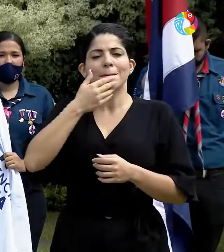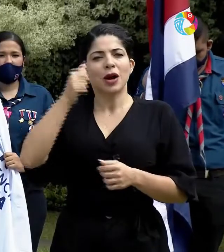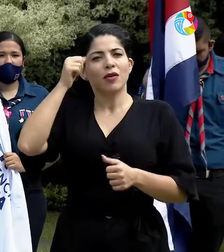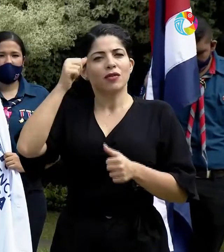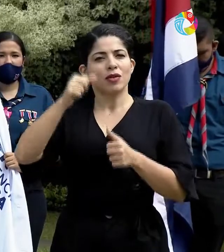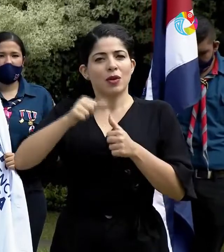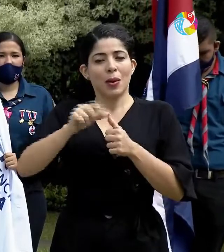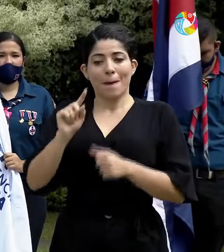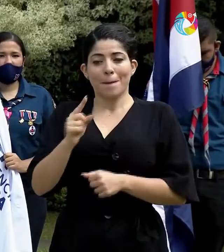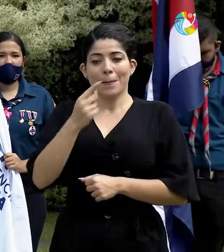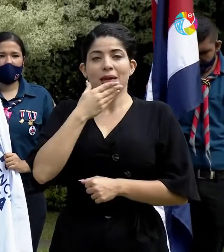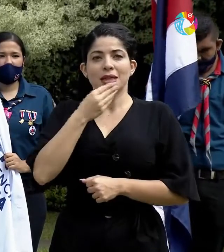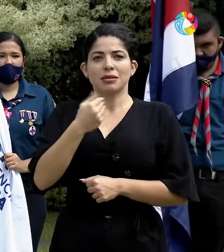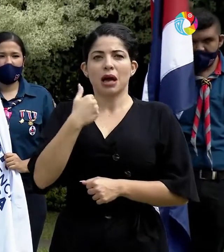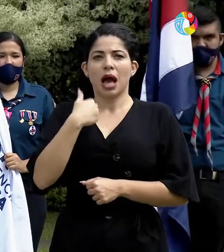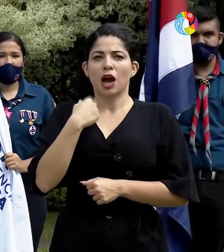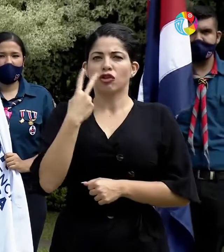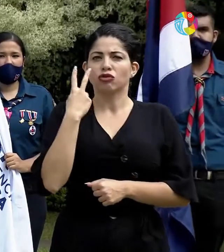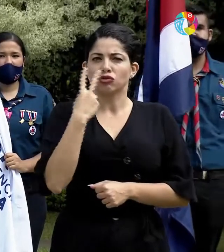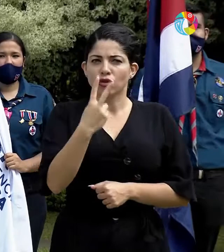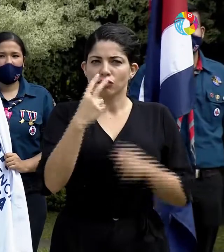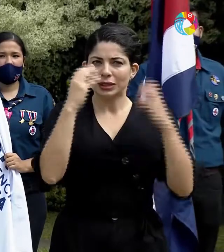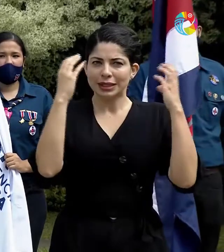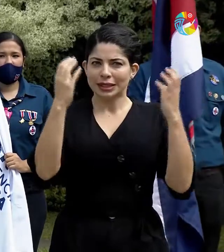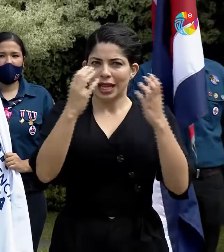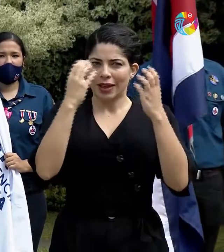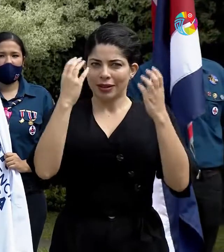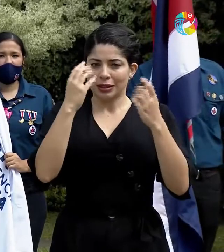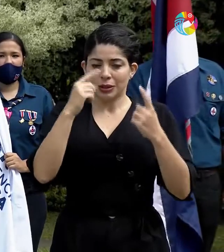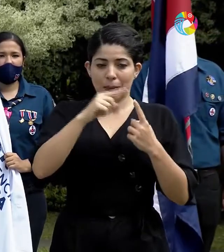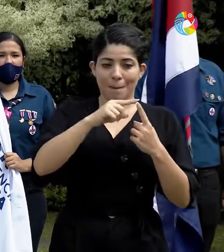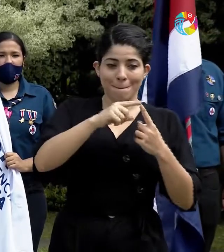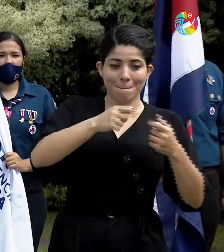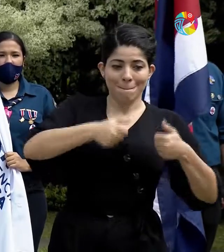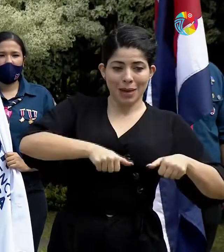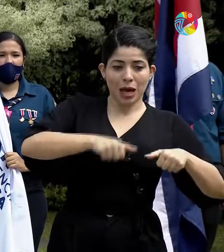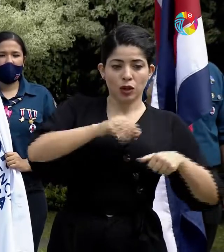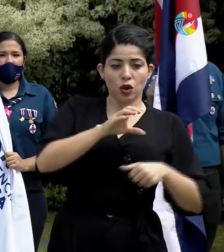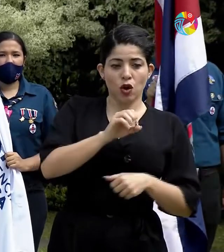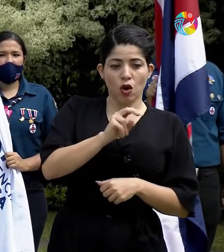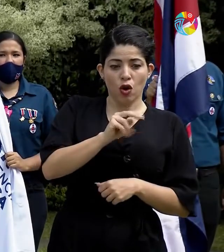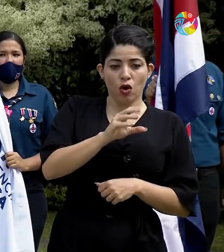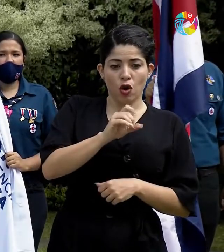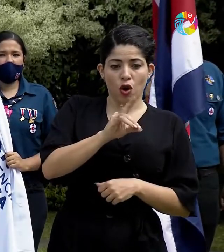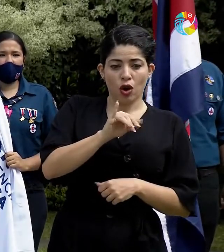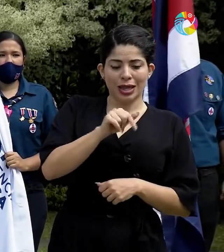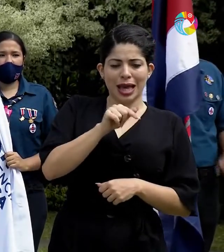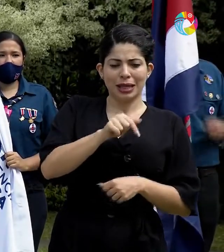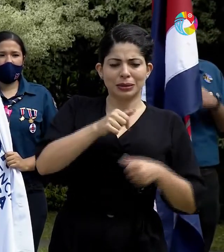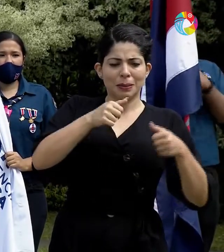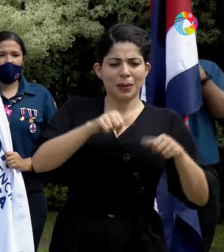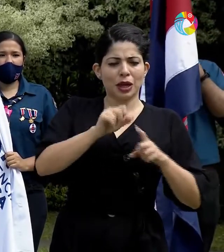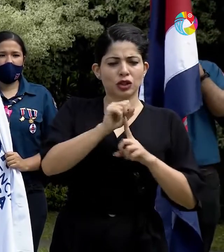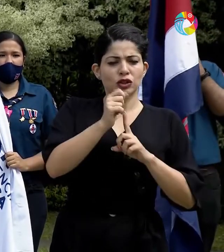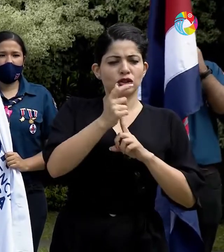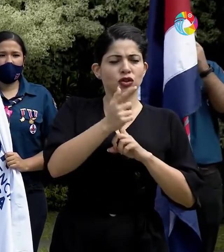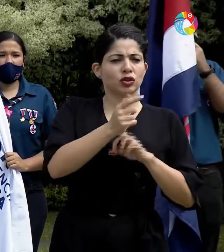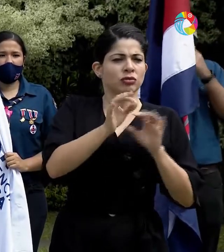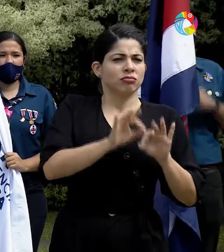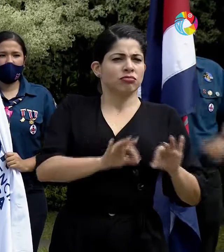dos celebraciones hito de nuestra historia. El Pacto de Concordia, Pacto Social Fundamental Interino, que